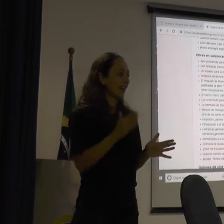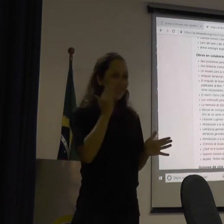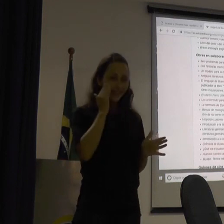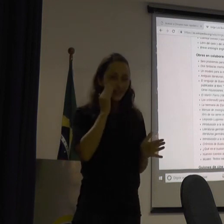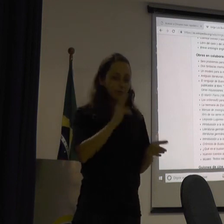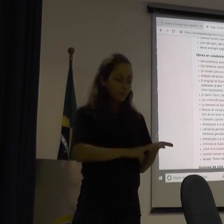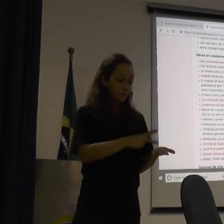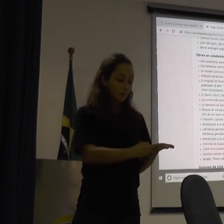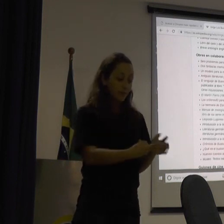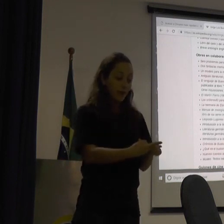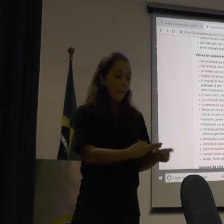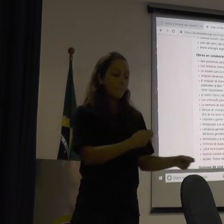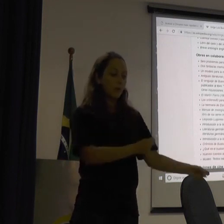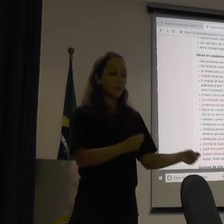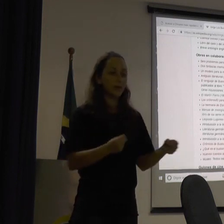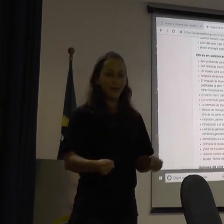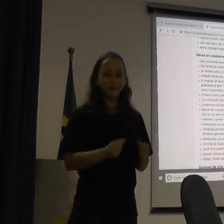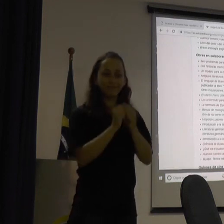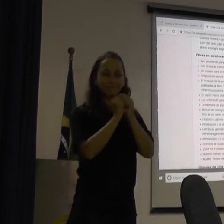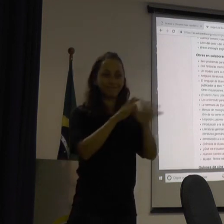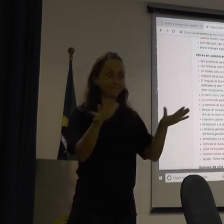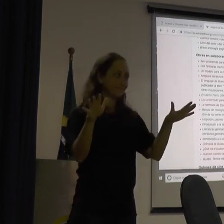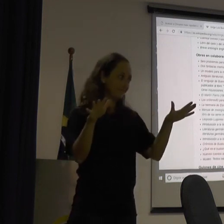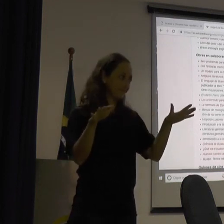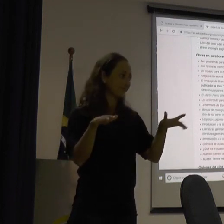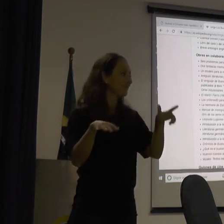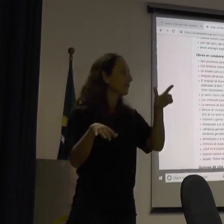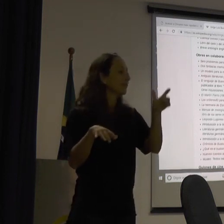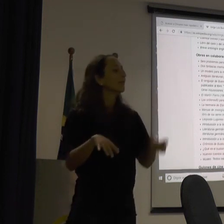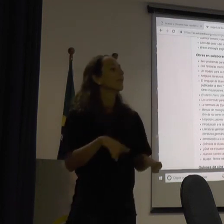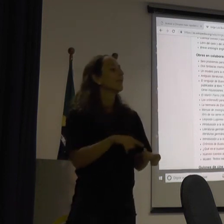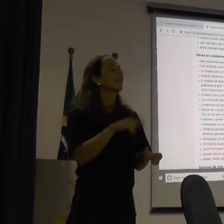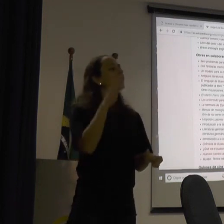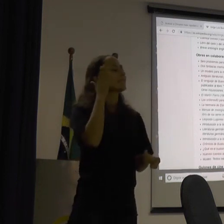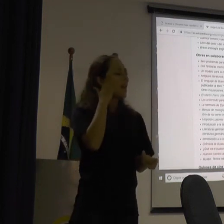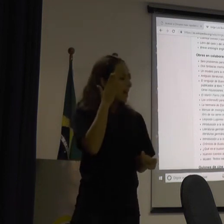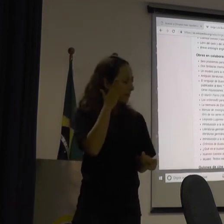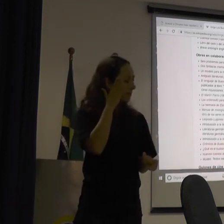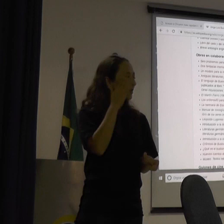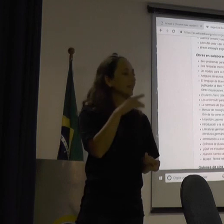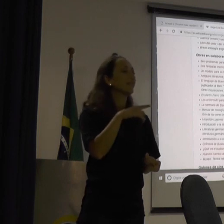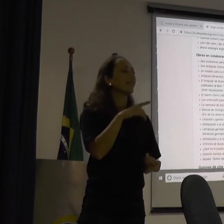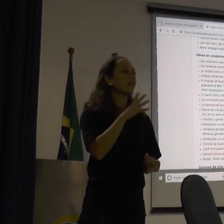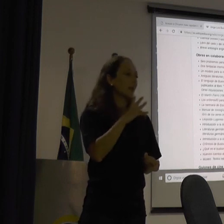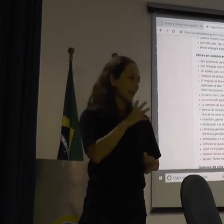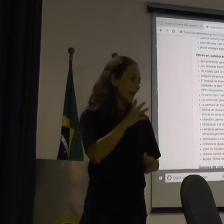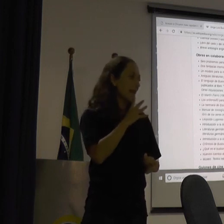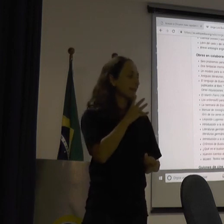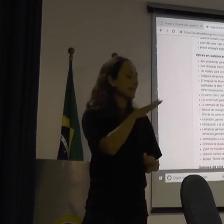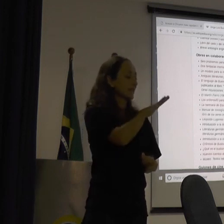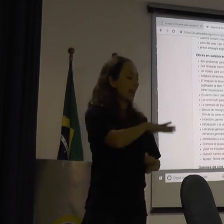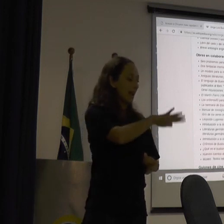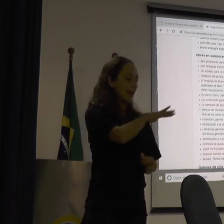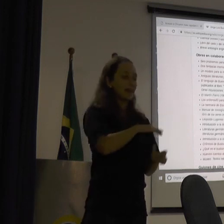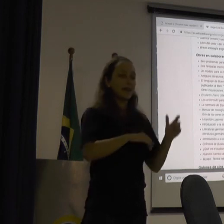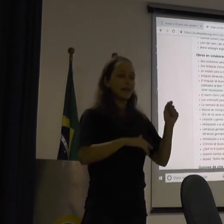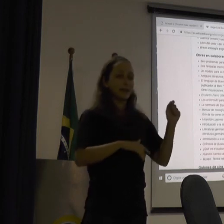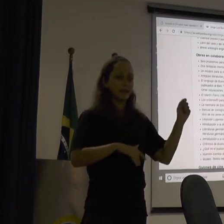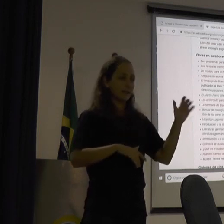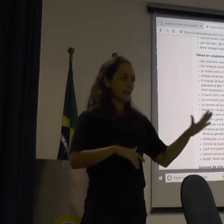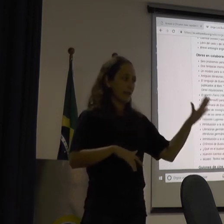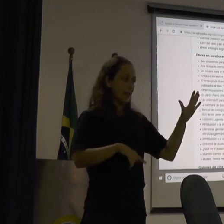tradução. Lógico que o Galão conhecia, era orientalista, conhecia muito bem. Ele pegou um especialista, acho